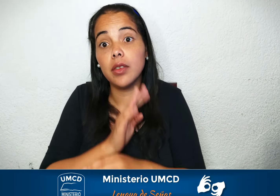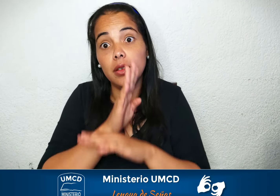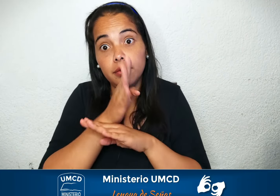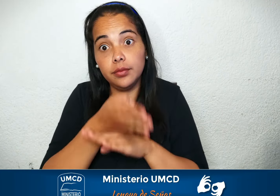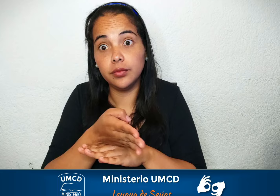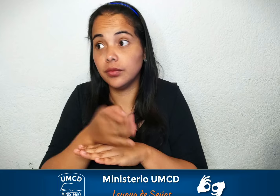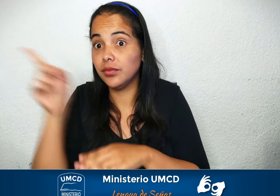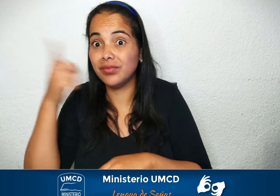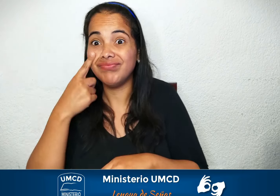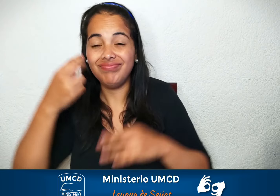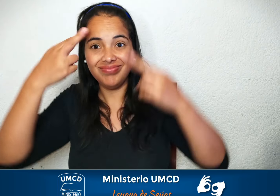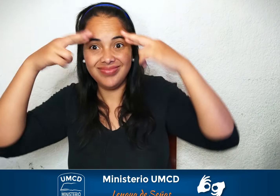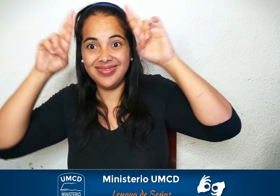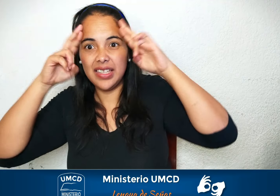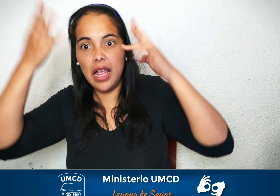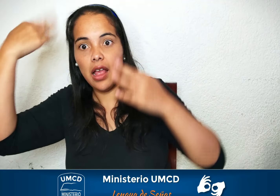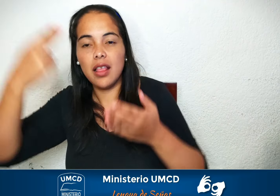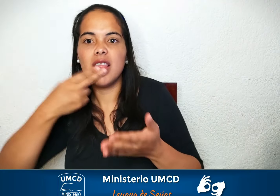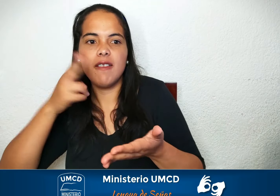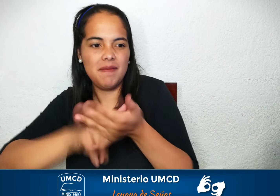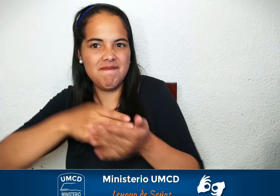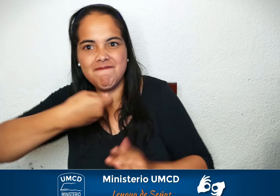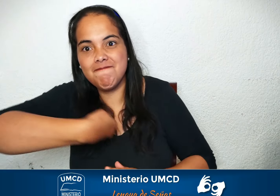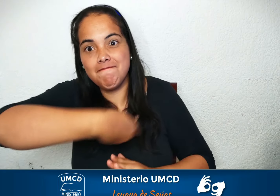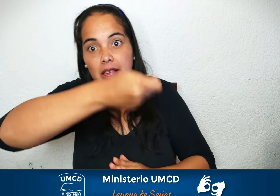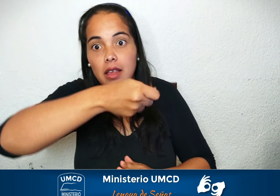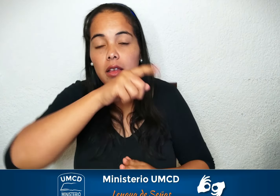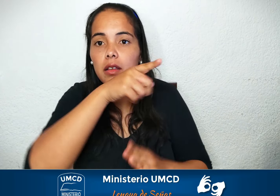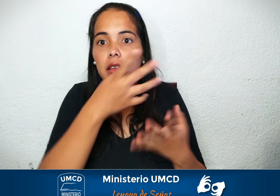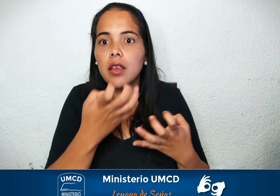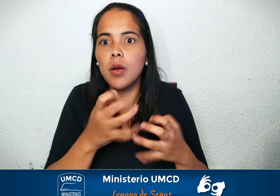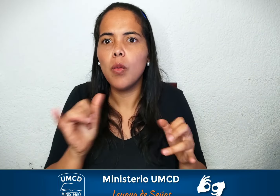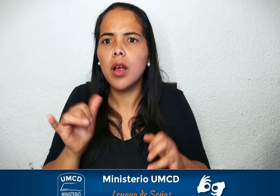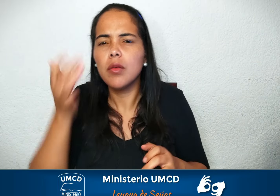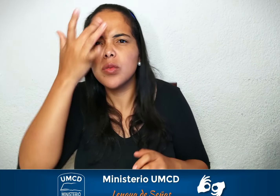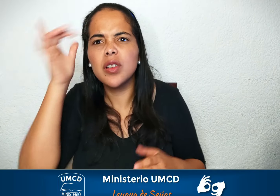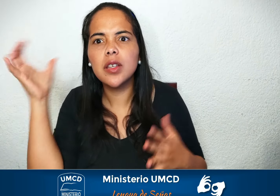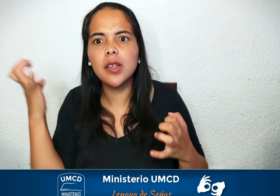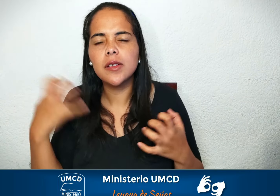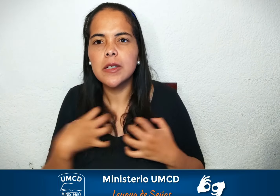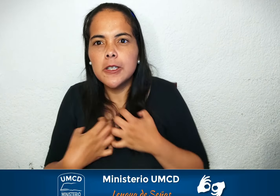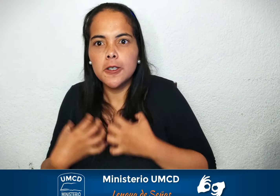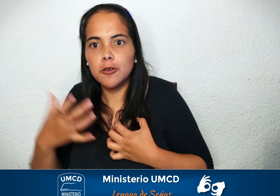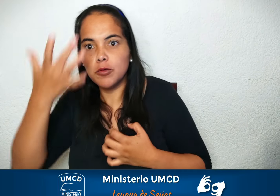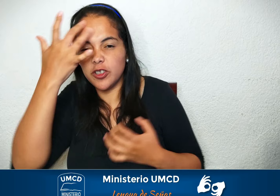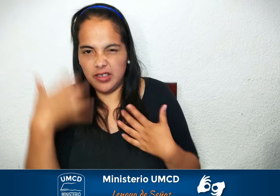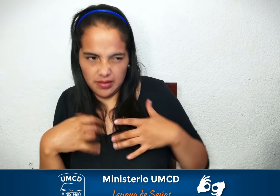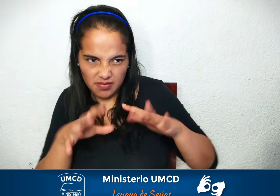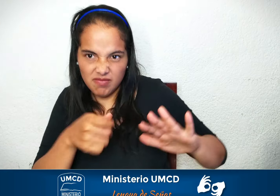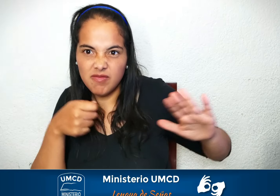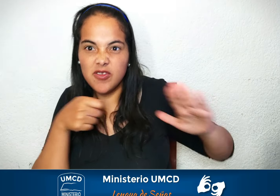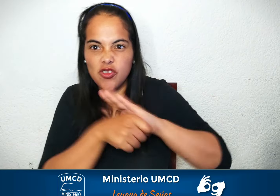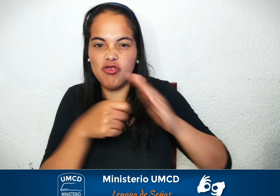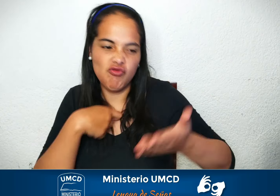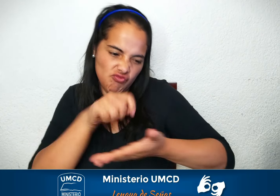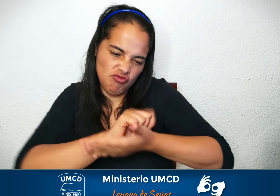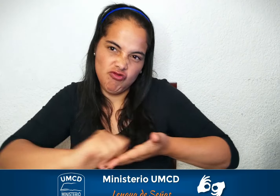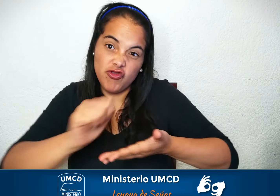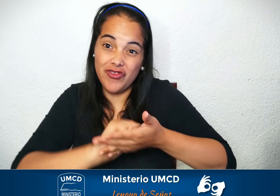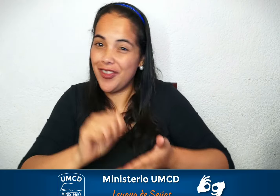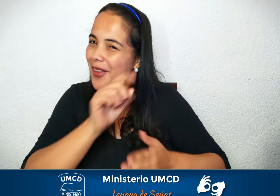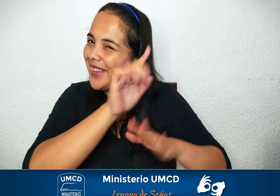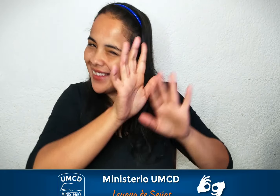argumento que Senaquerib utilizó en la carta contra Ezequías fue un argumento muy poderoso. En ella él le decía que